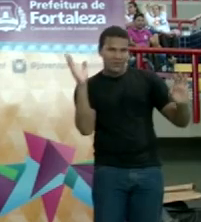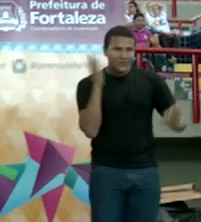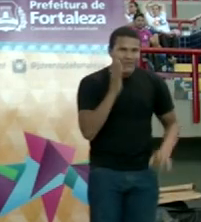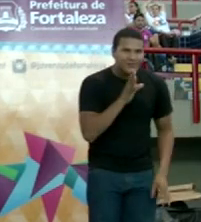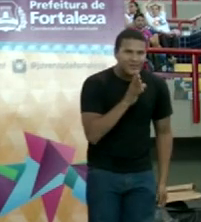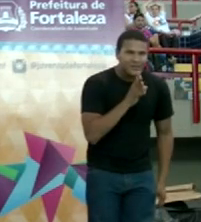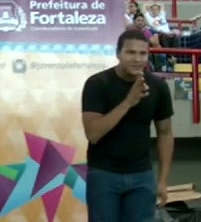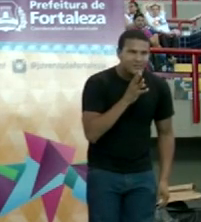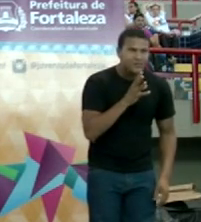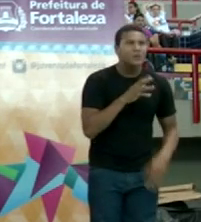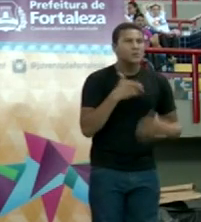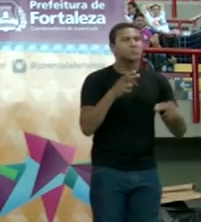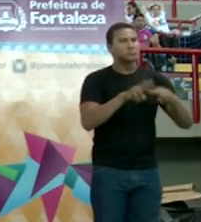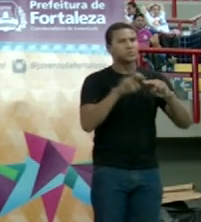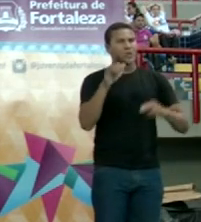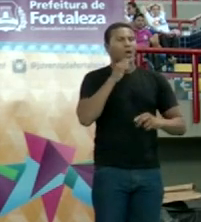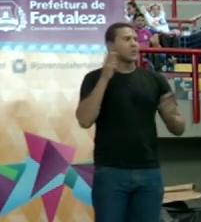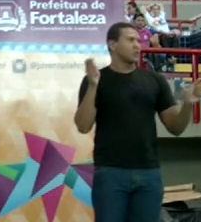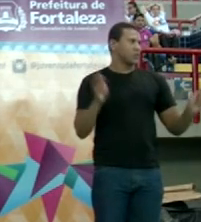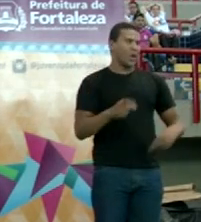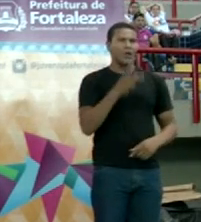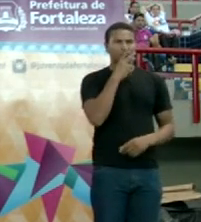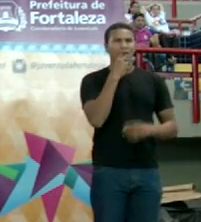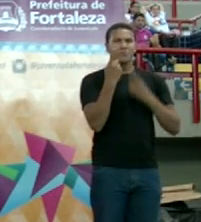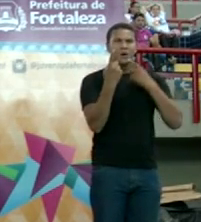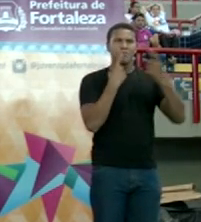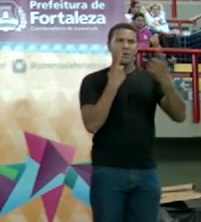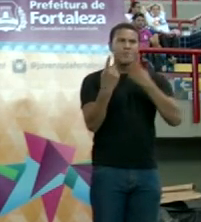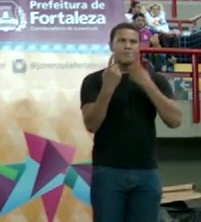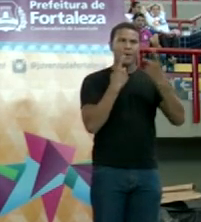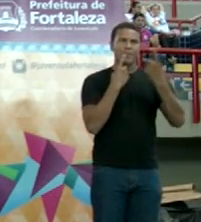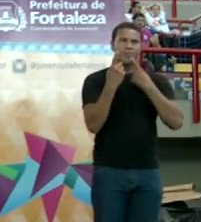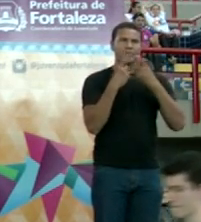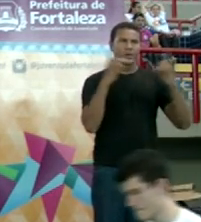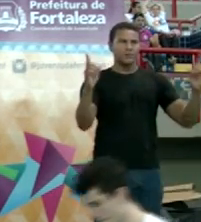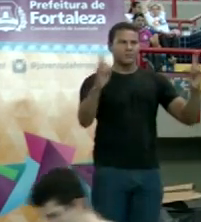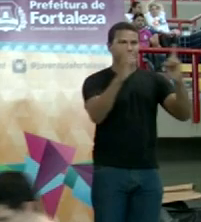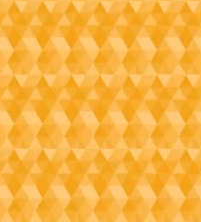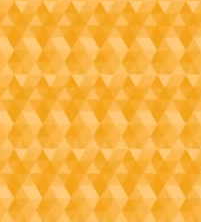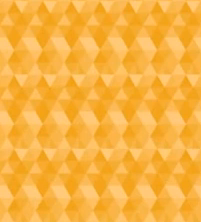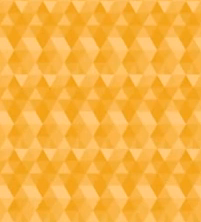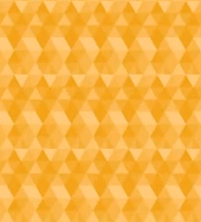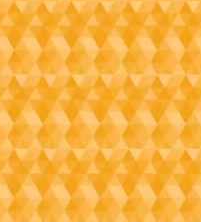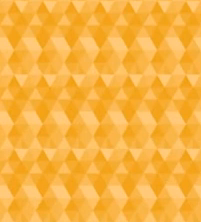uma linguagem mais desprovida de qualquer coisa da gramática.